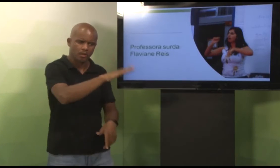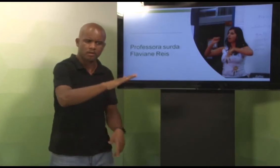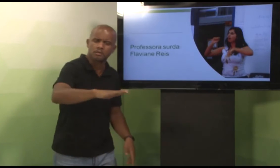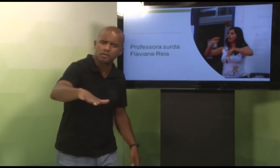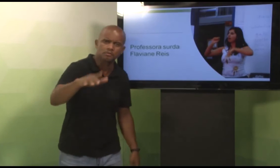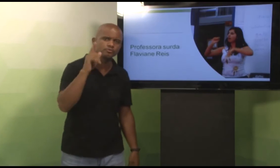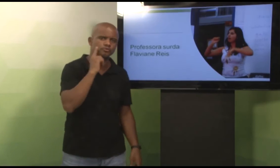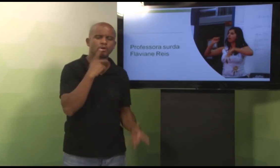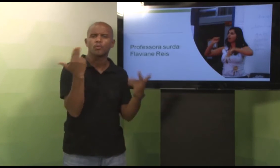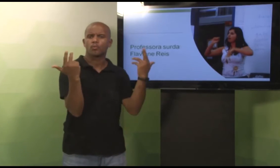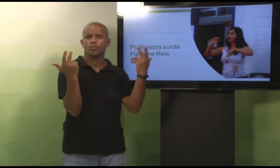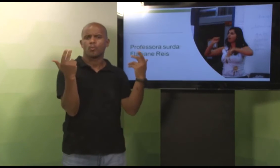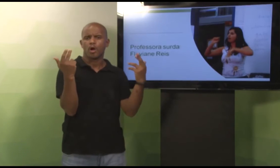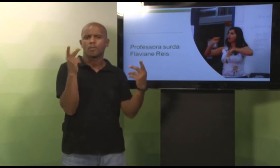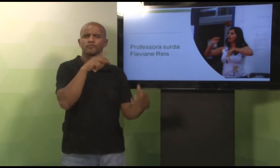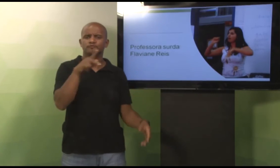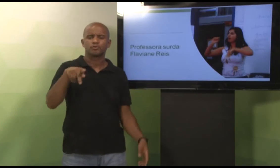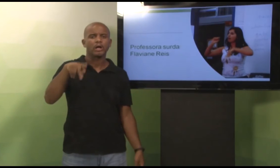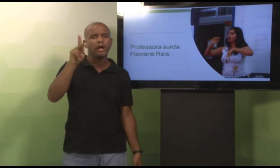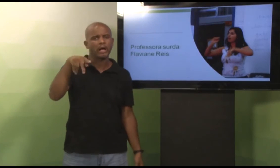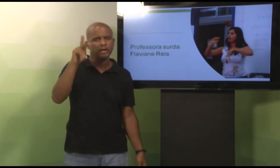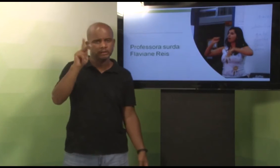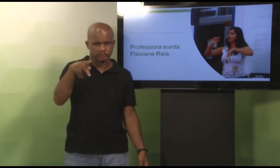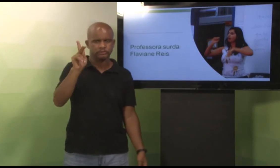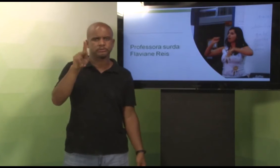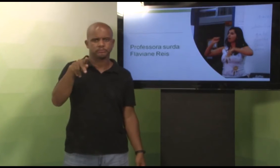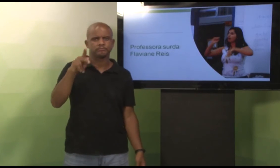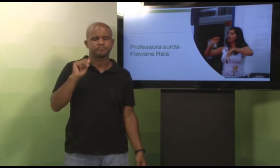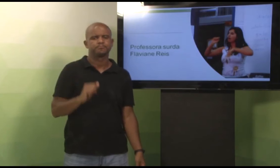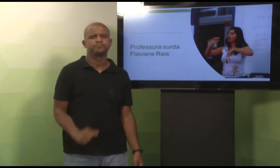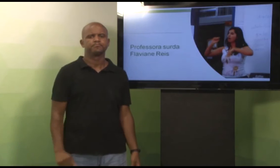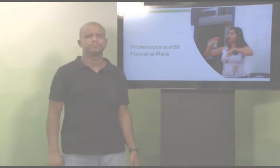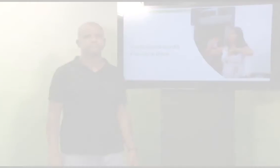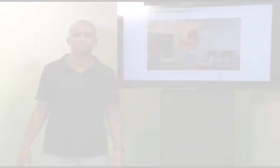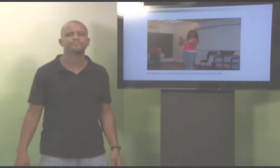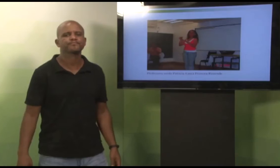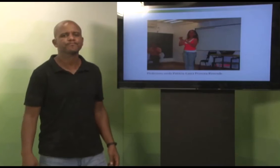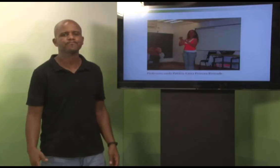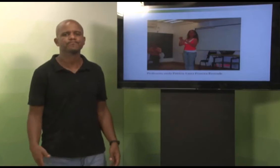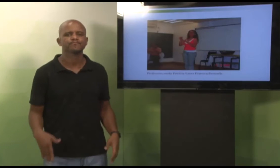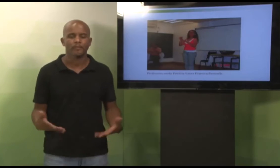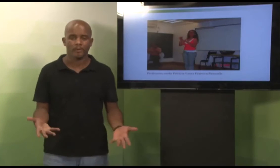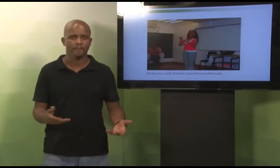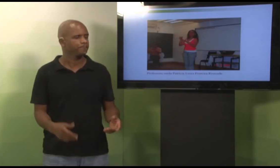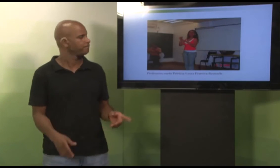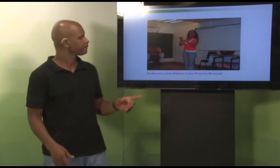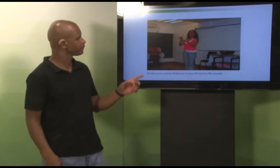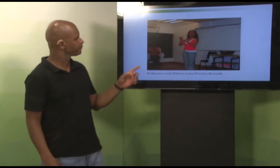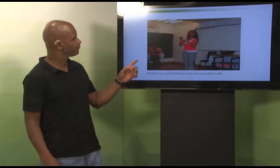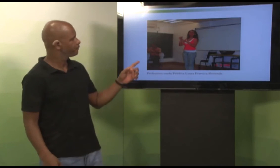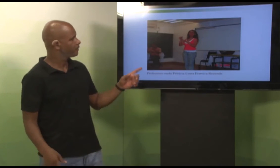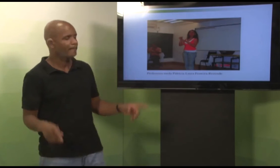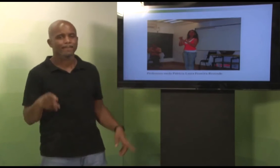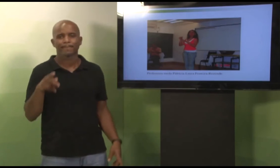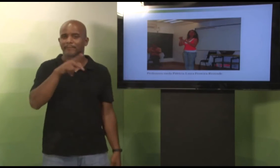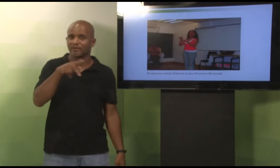surdas, assim como a professora Karen. Aqui temos a